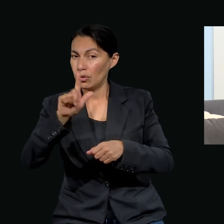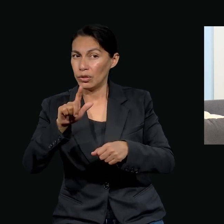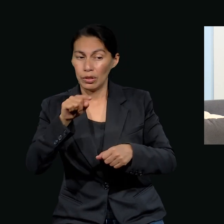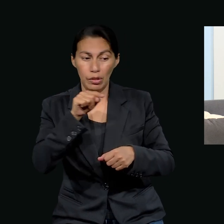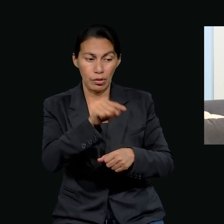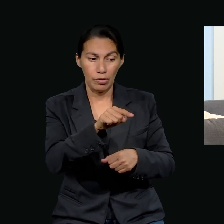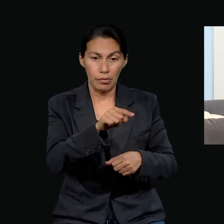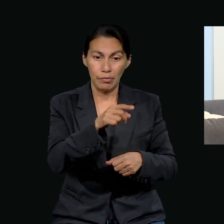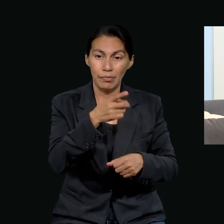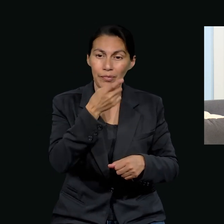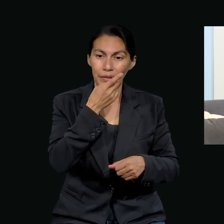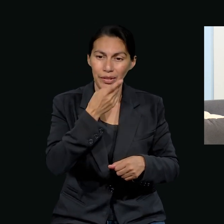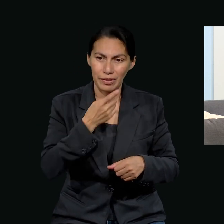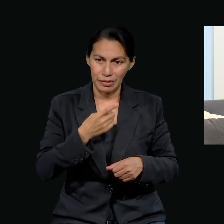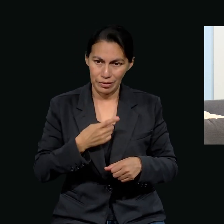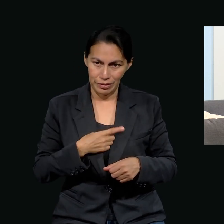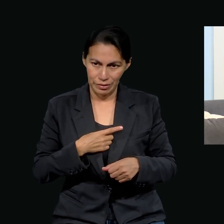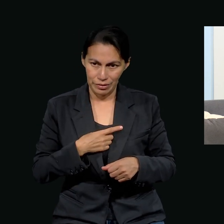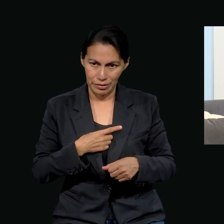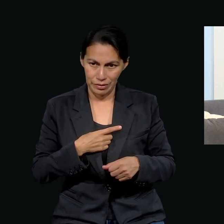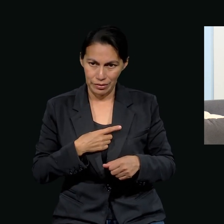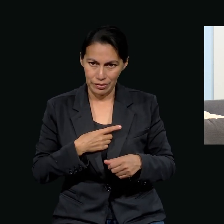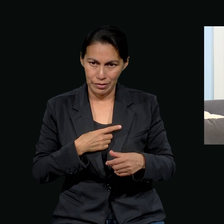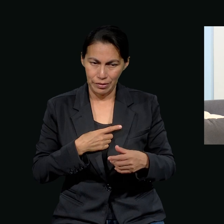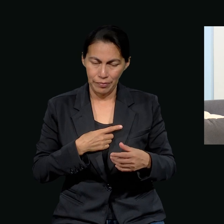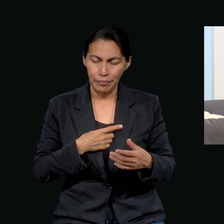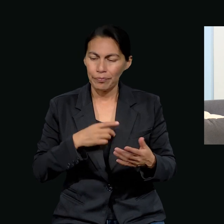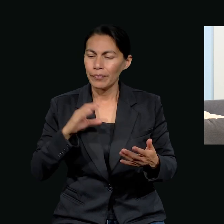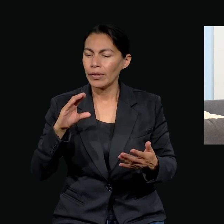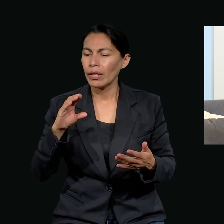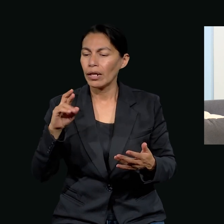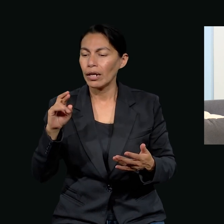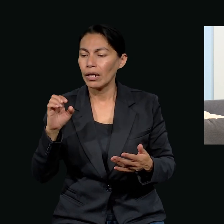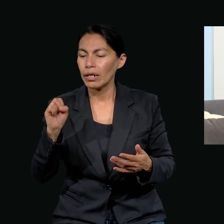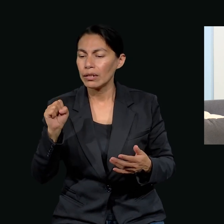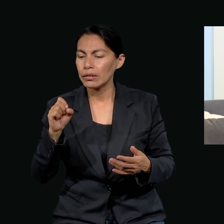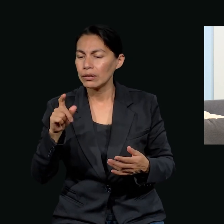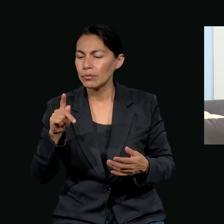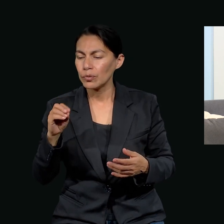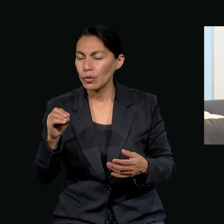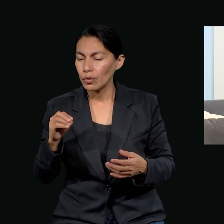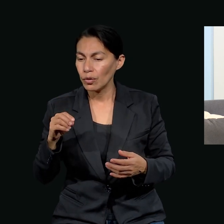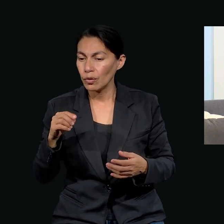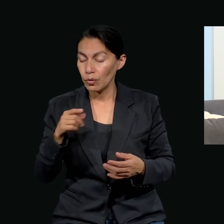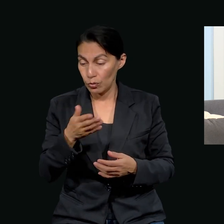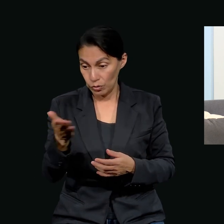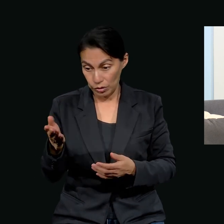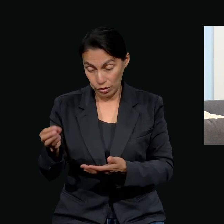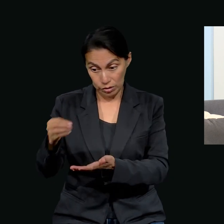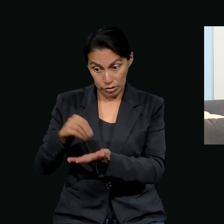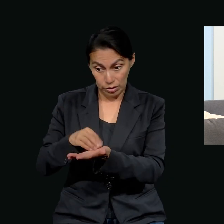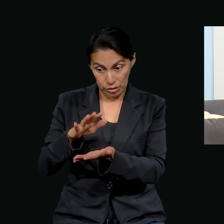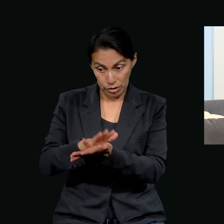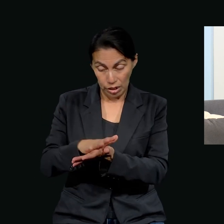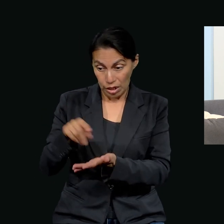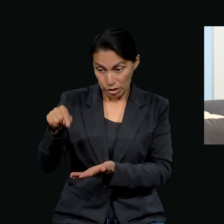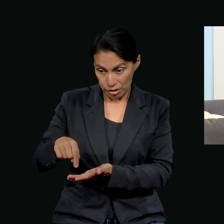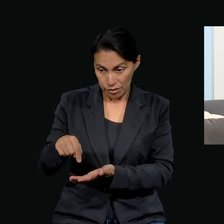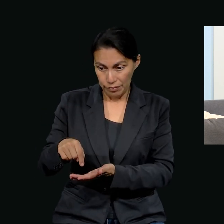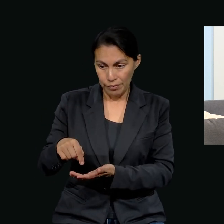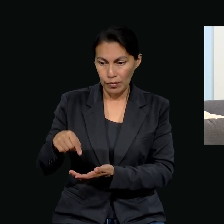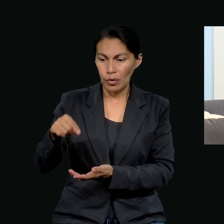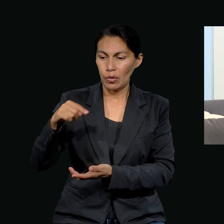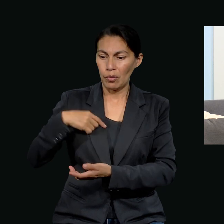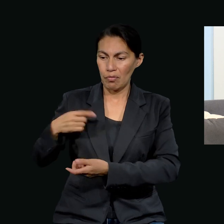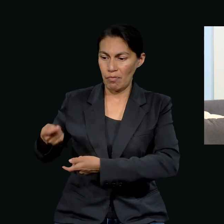me dice, Crespo, lo hemos citado, y yo